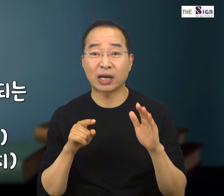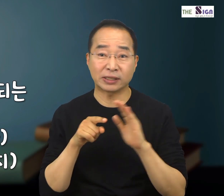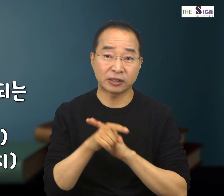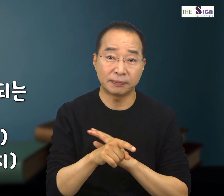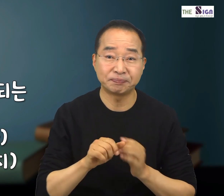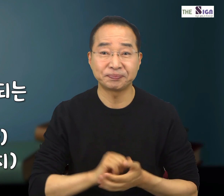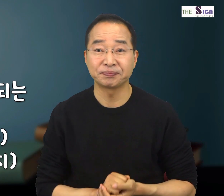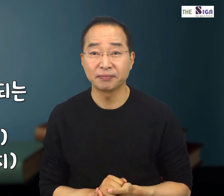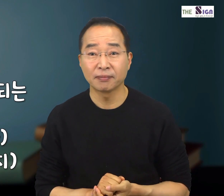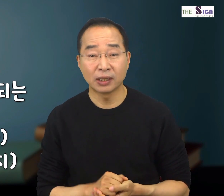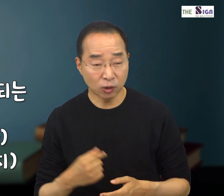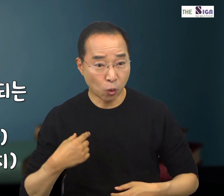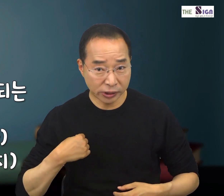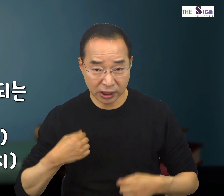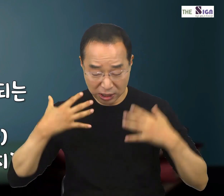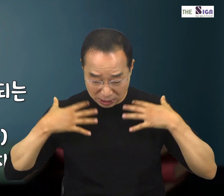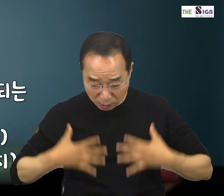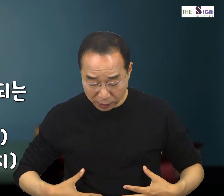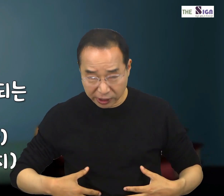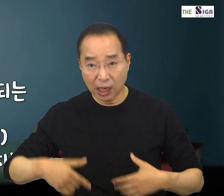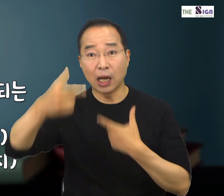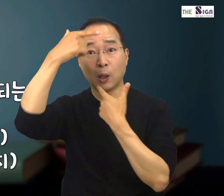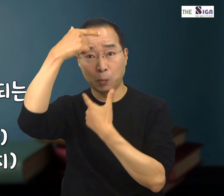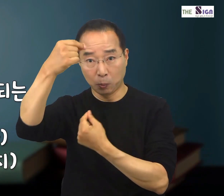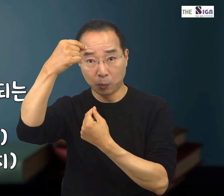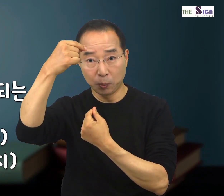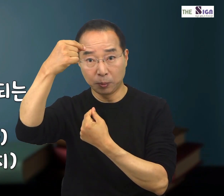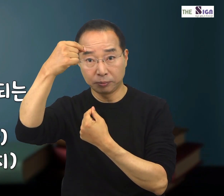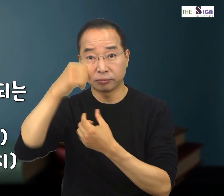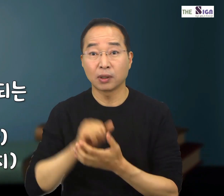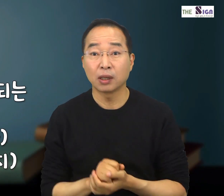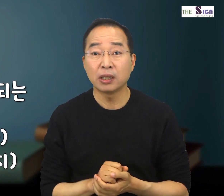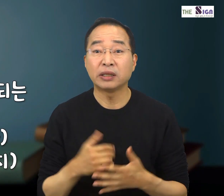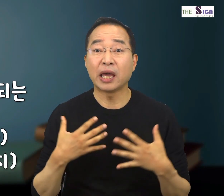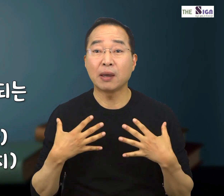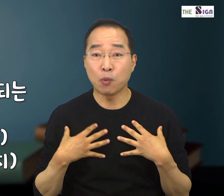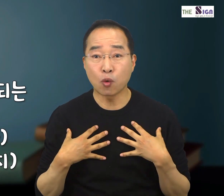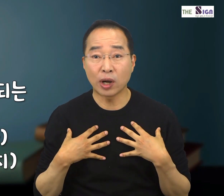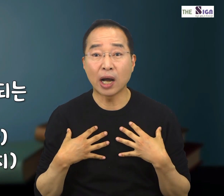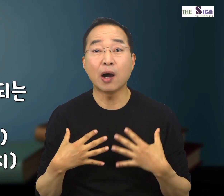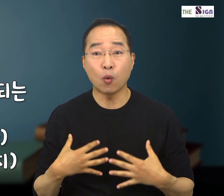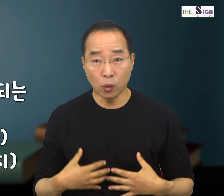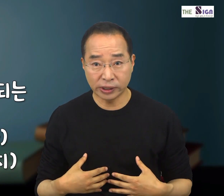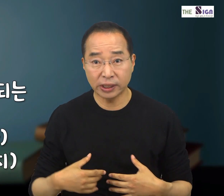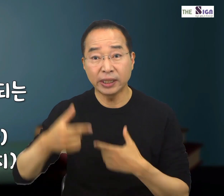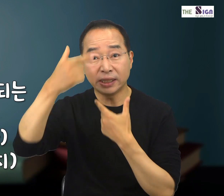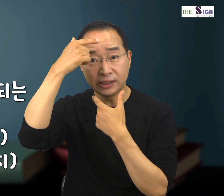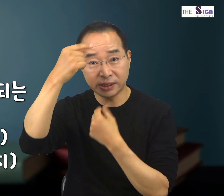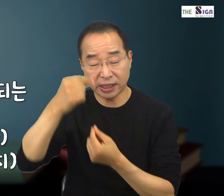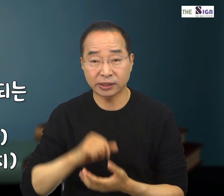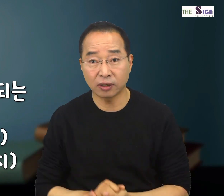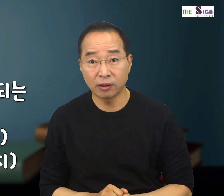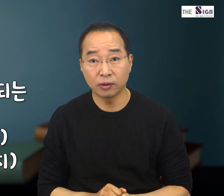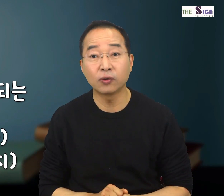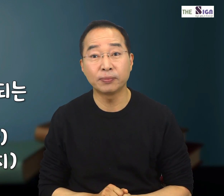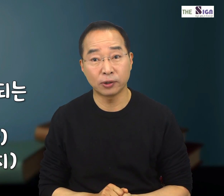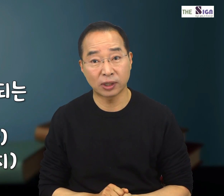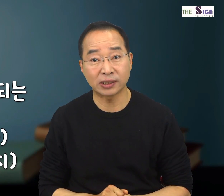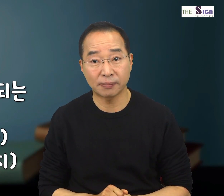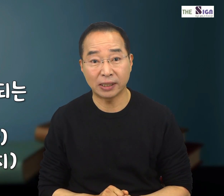갔어. 그래서 옷이 입어보니까 내 몸과 옷이 일치됐어. 이런 표현을 가장 많이